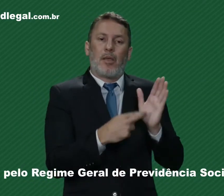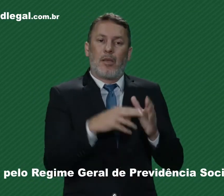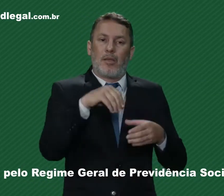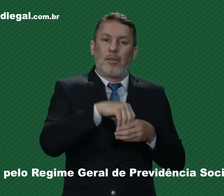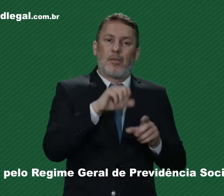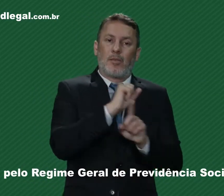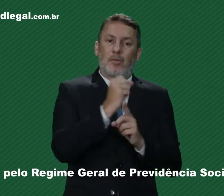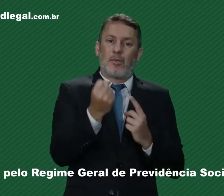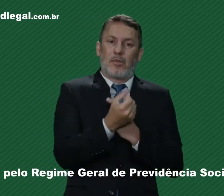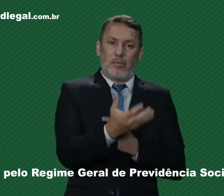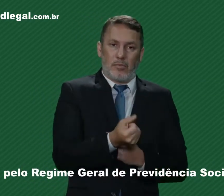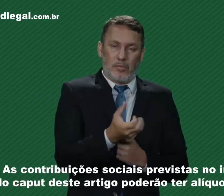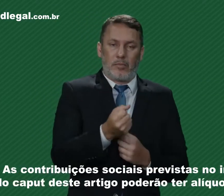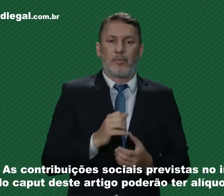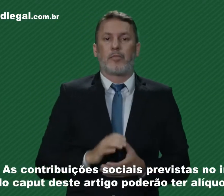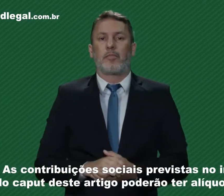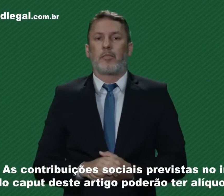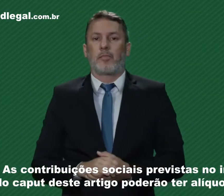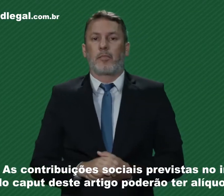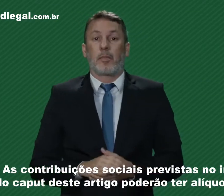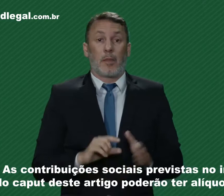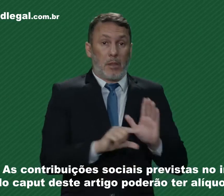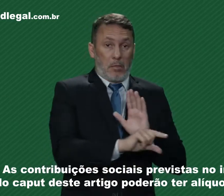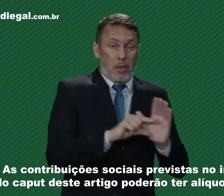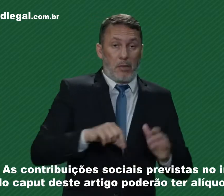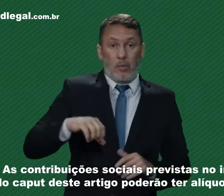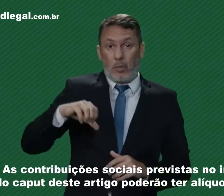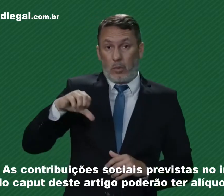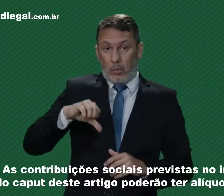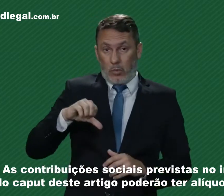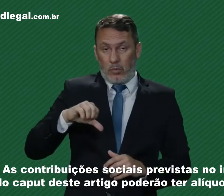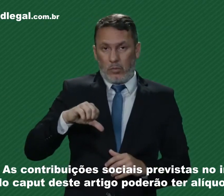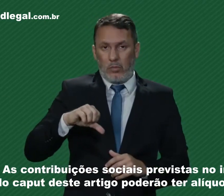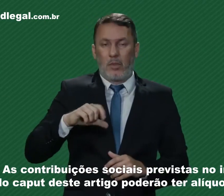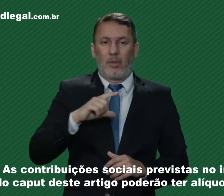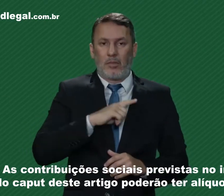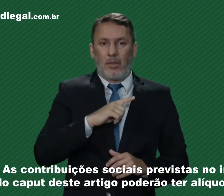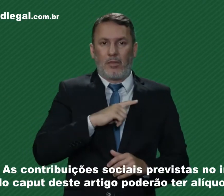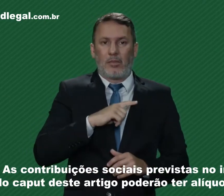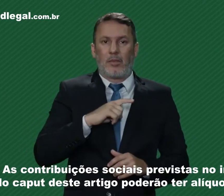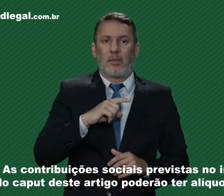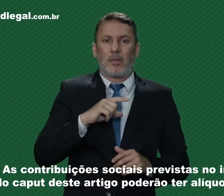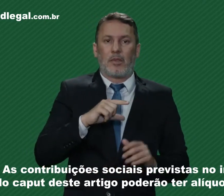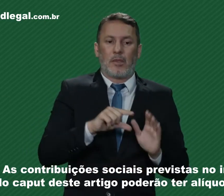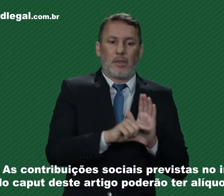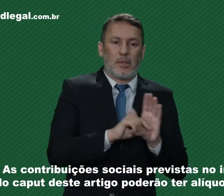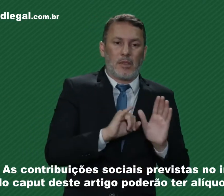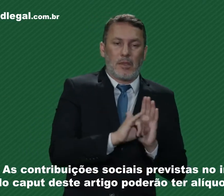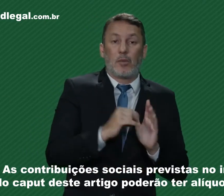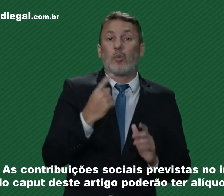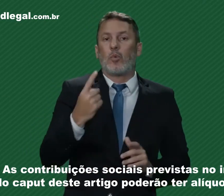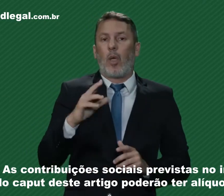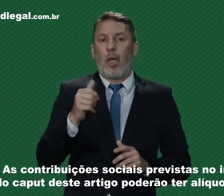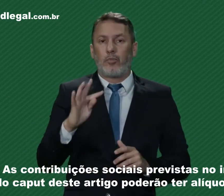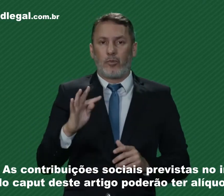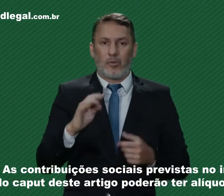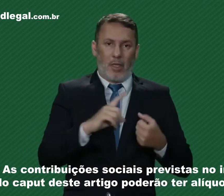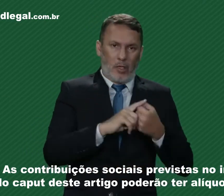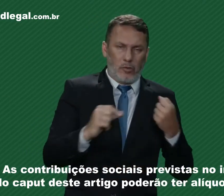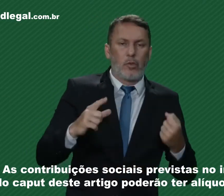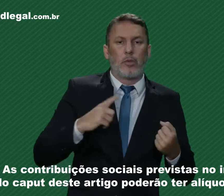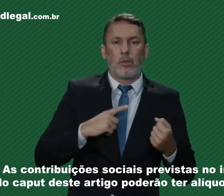Geral de Previdência Social. Parágrafo 9º. As contribuições sociais previstas no inciso 1 do caput deste